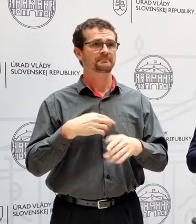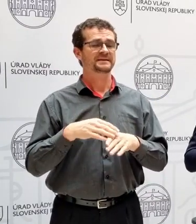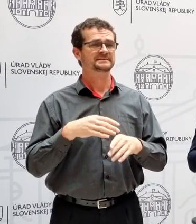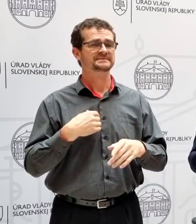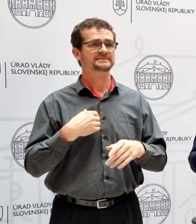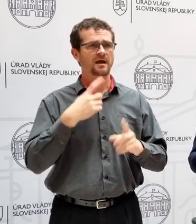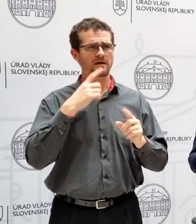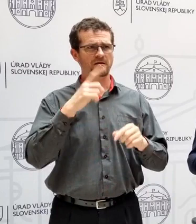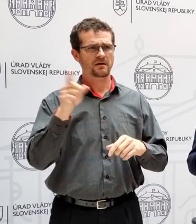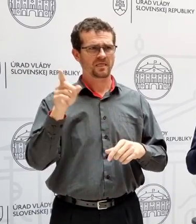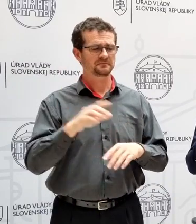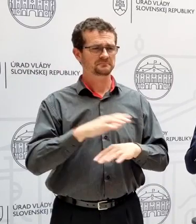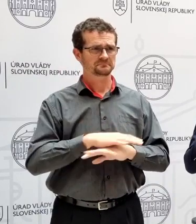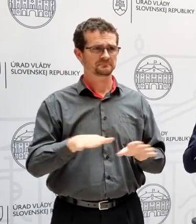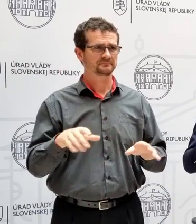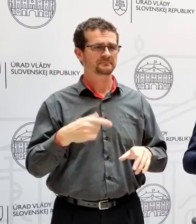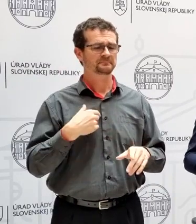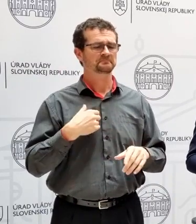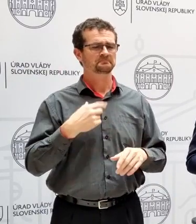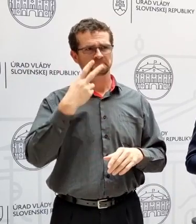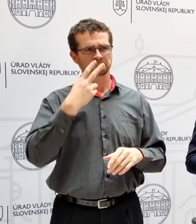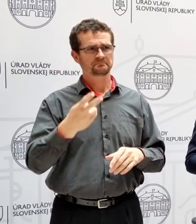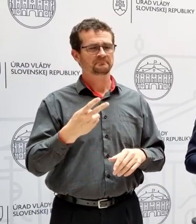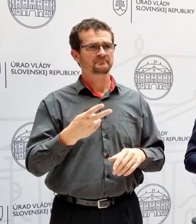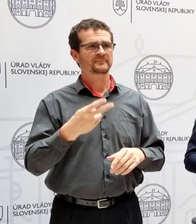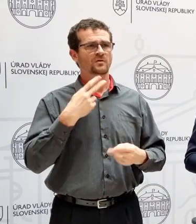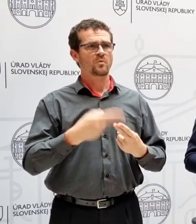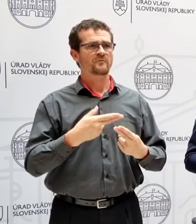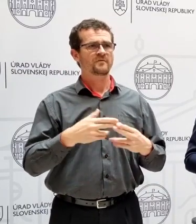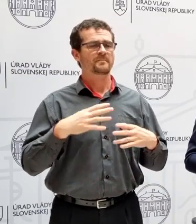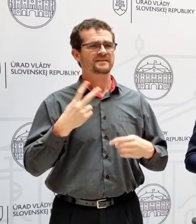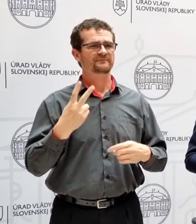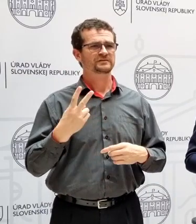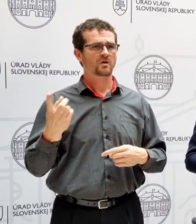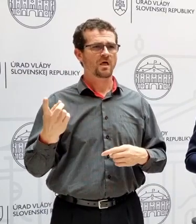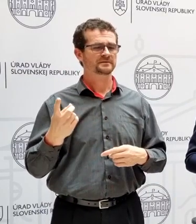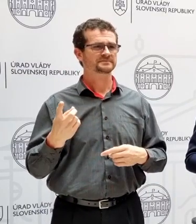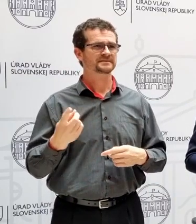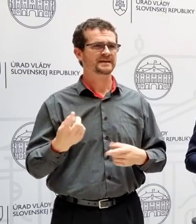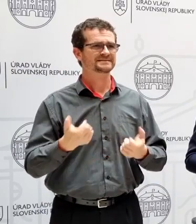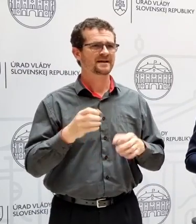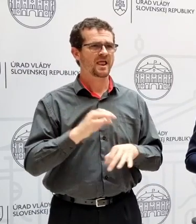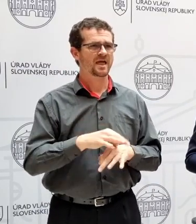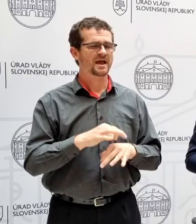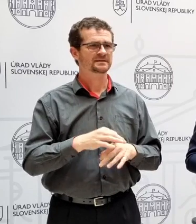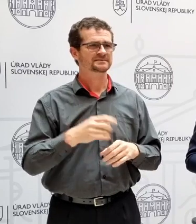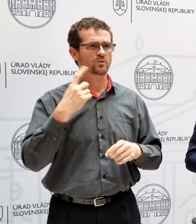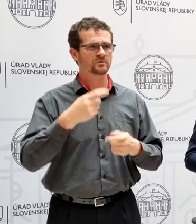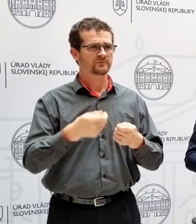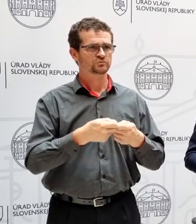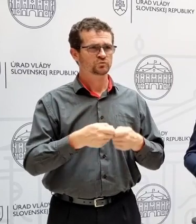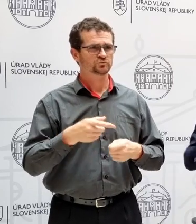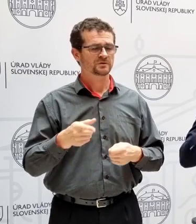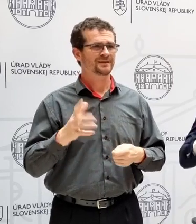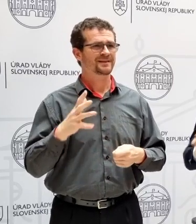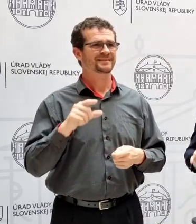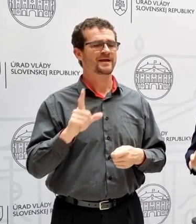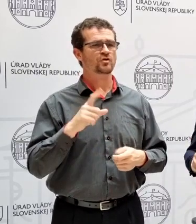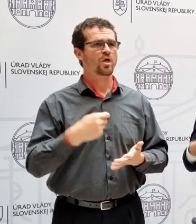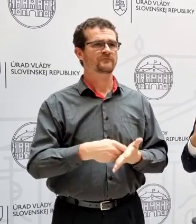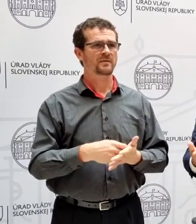ministerstva financií za uzavretú, lebo aj som registroval odpoveď pána Vysolajského z Lekárskeho odborového združenia, že nie je to